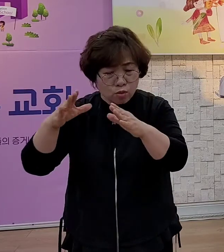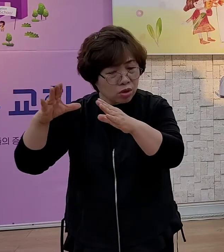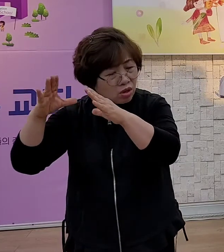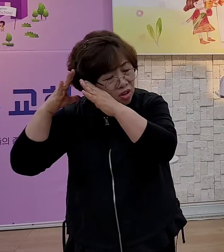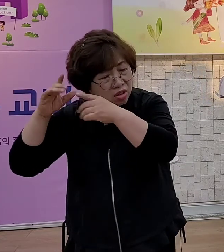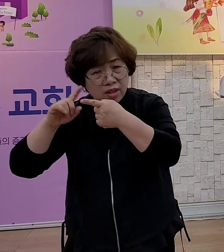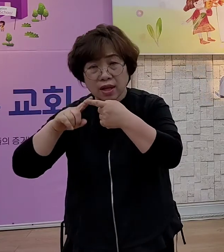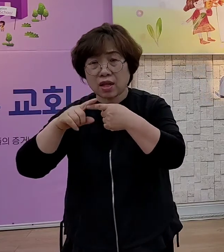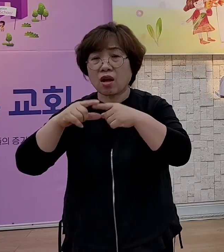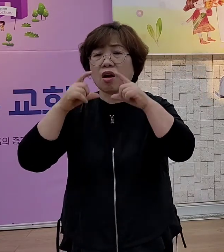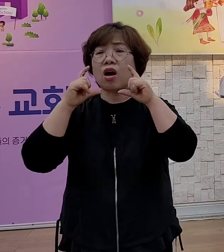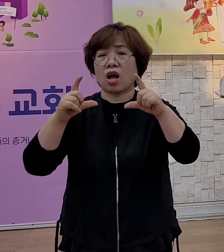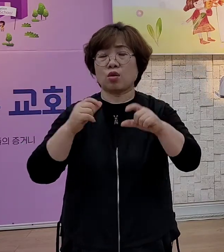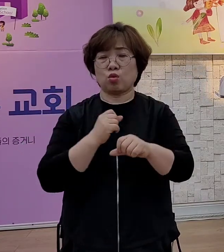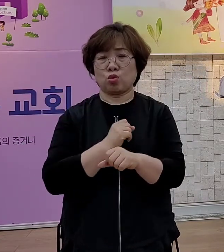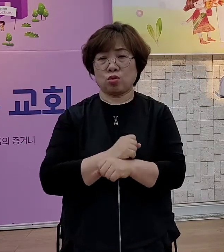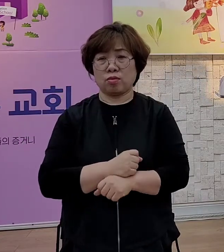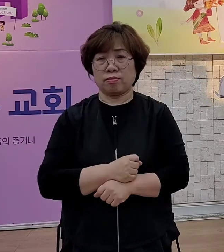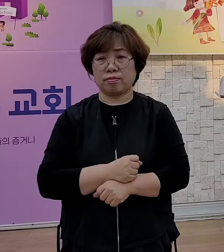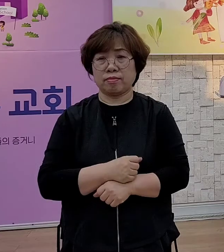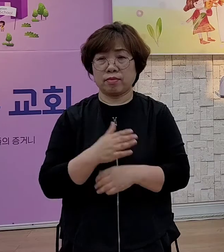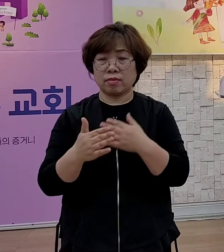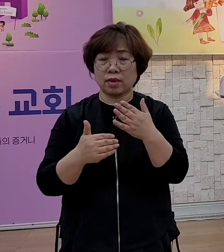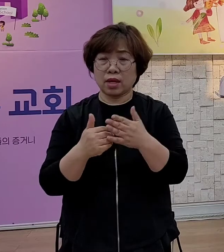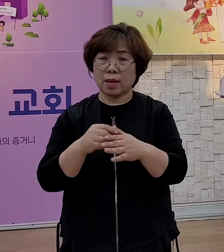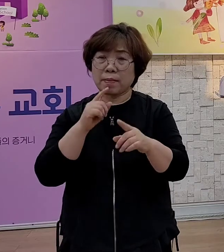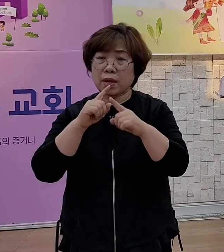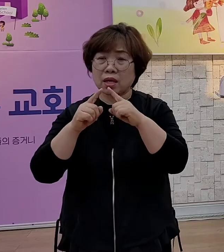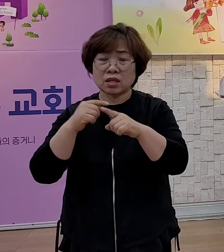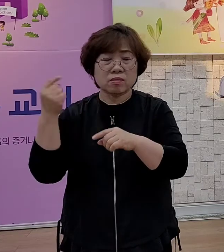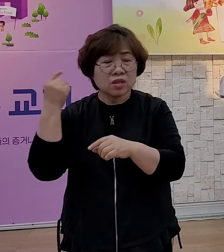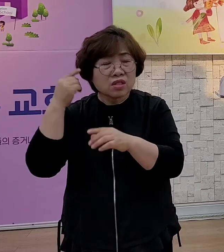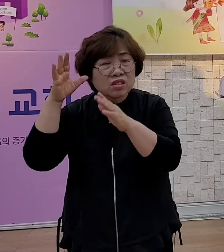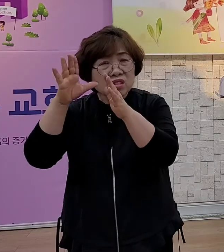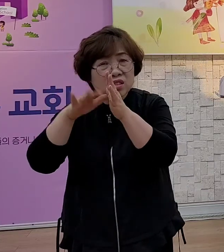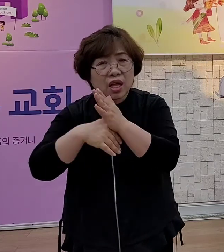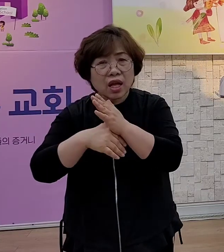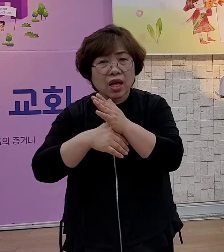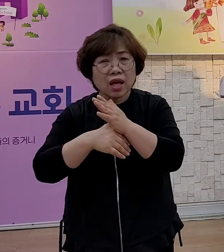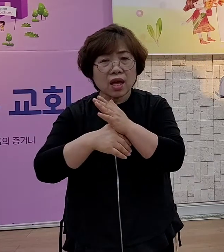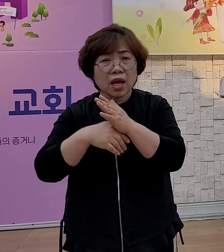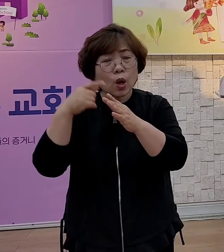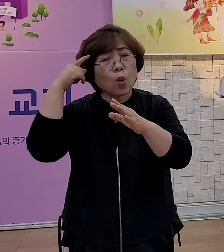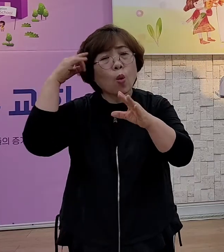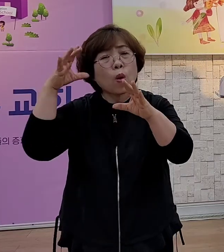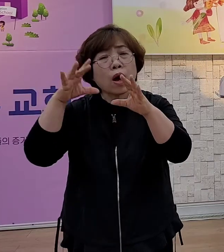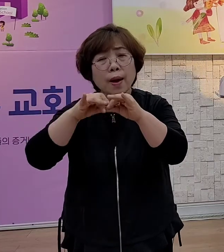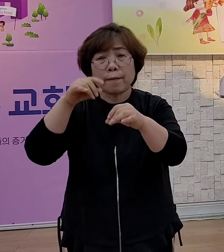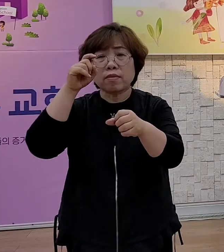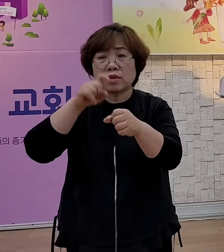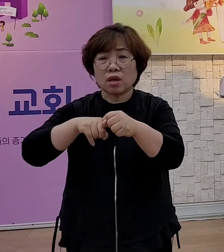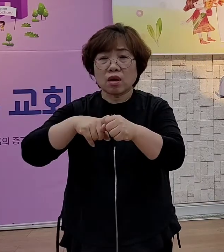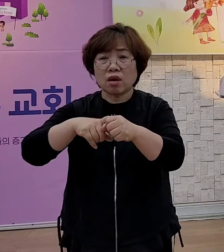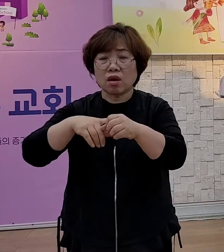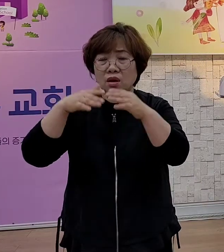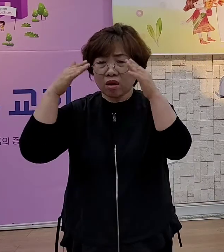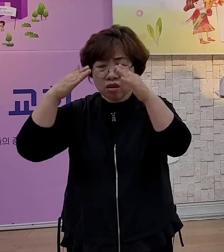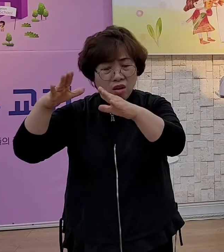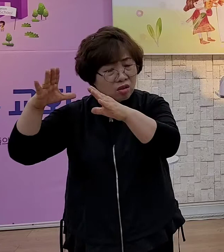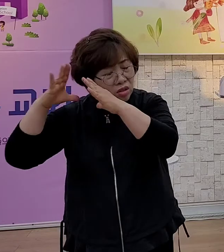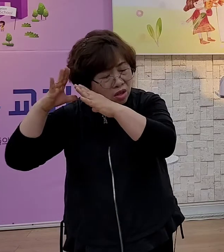들을 때에도 우리는 공감적 경청을 하도록 힘써야 한다라는 말씀이 이 메시지 안에 포함되어 있다는